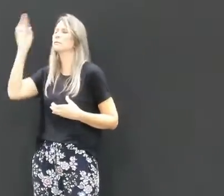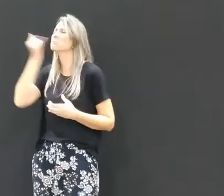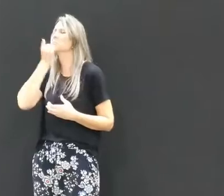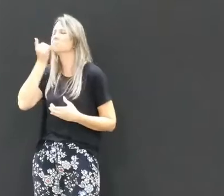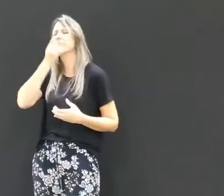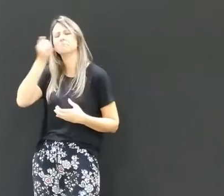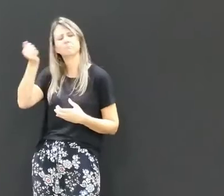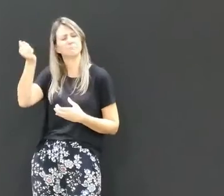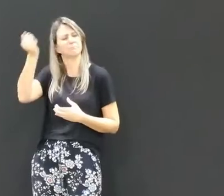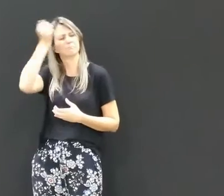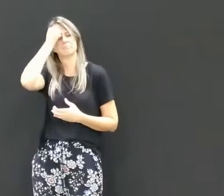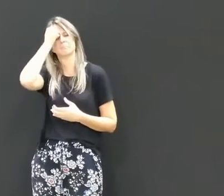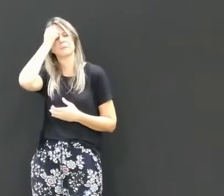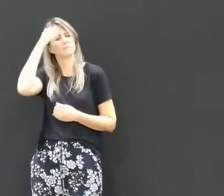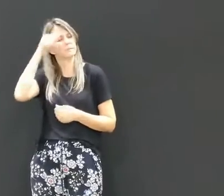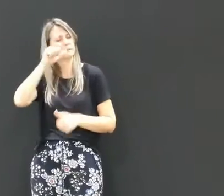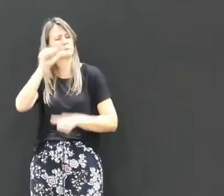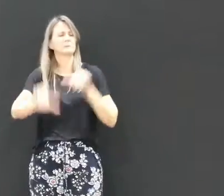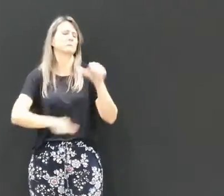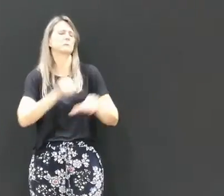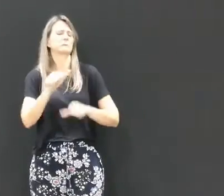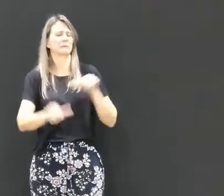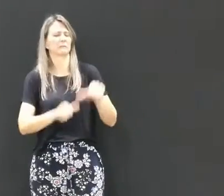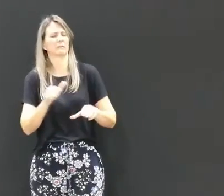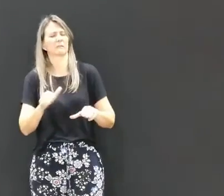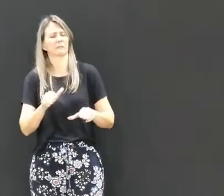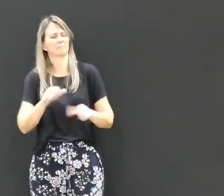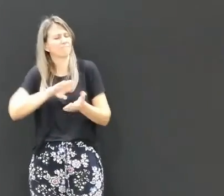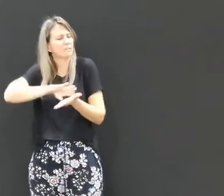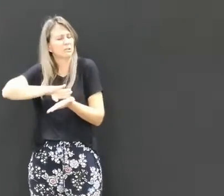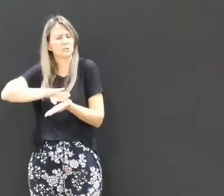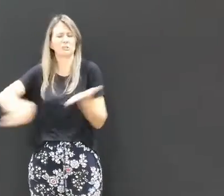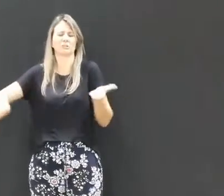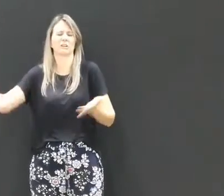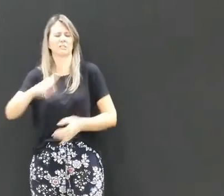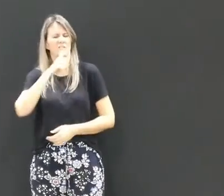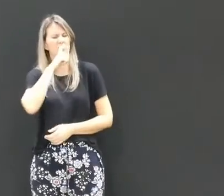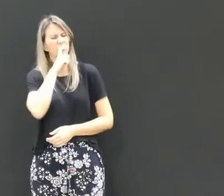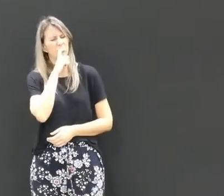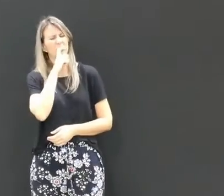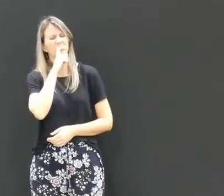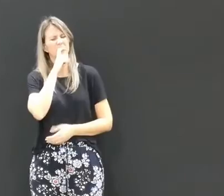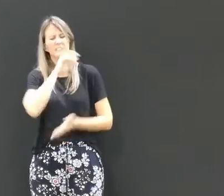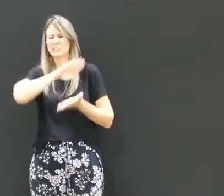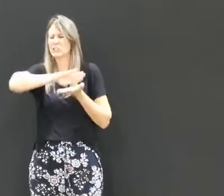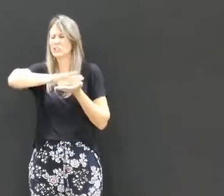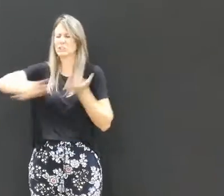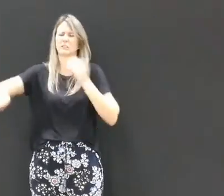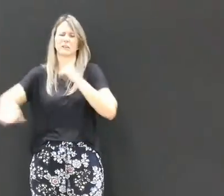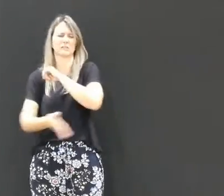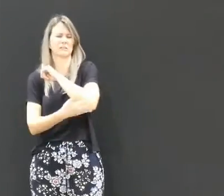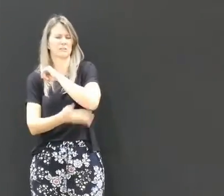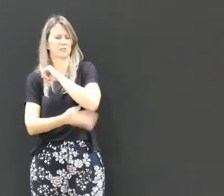essas coisas do coração, que eles possam se arrepender, pedir a Ti perdão, que eles possam ter uma vida de